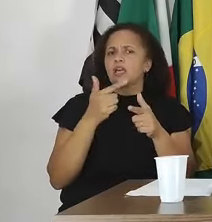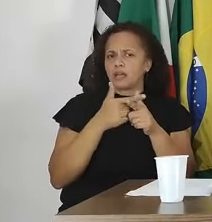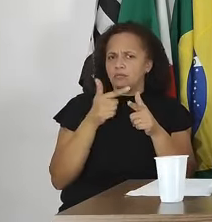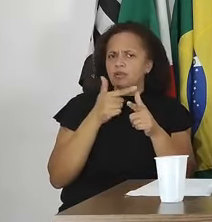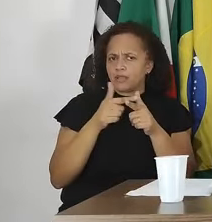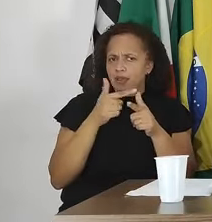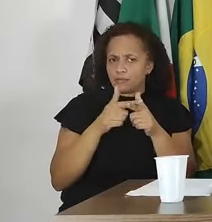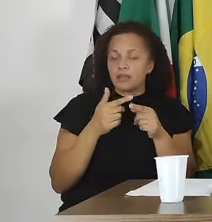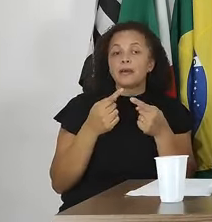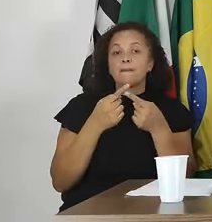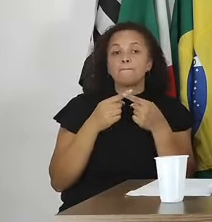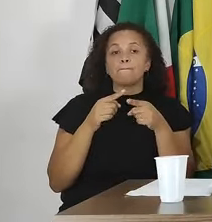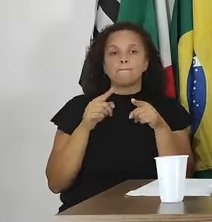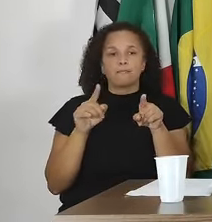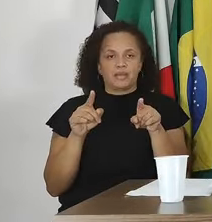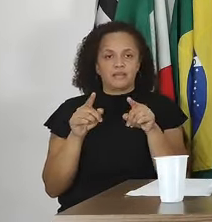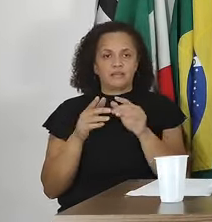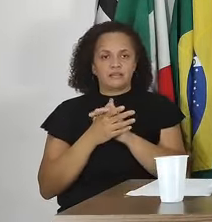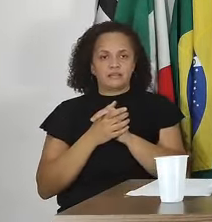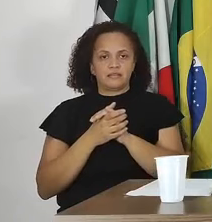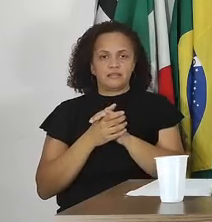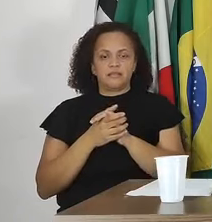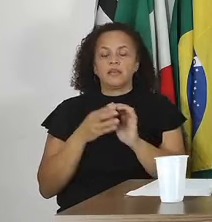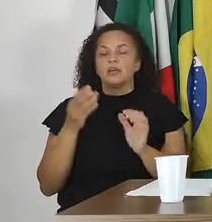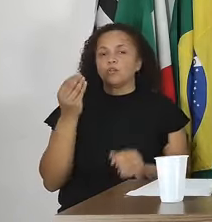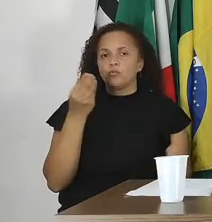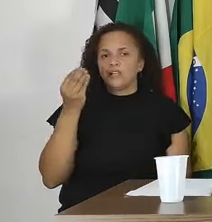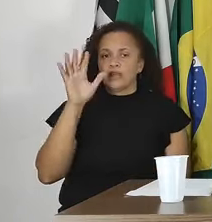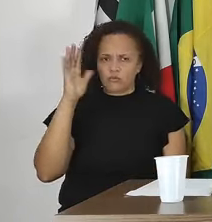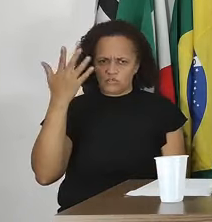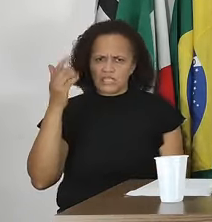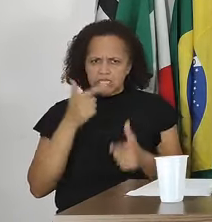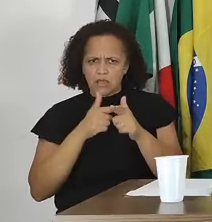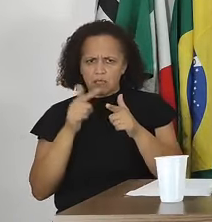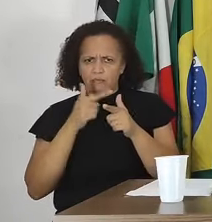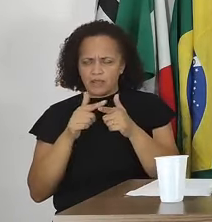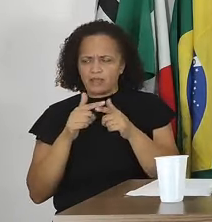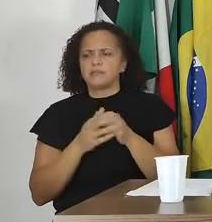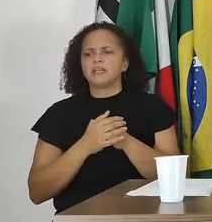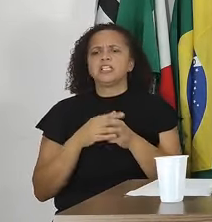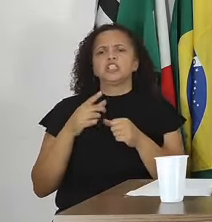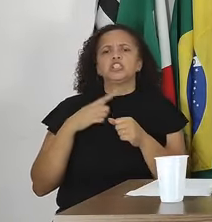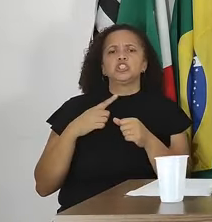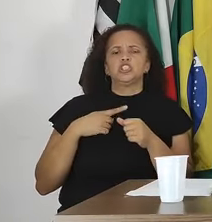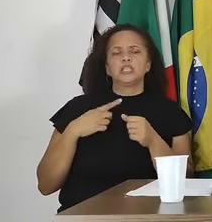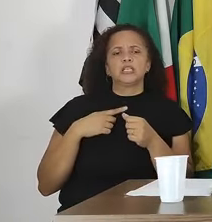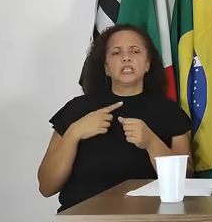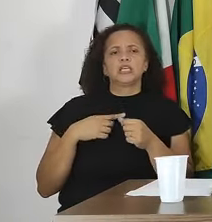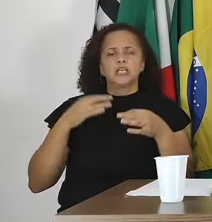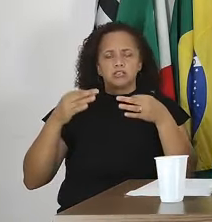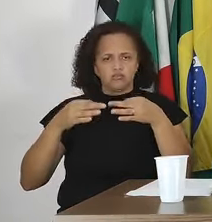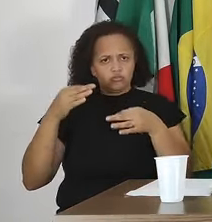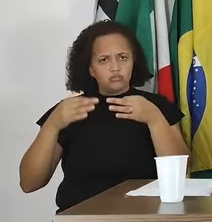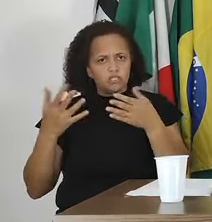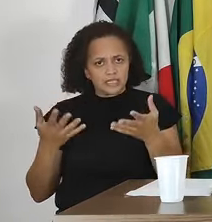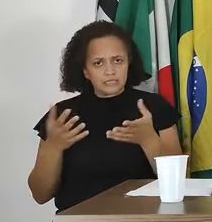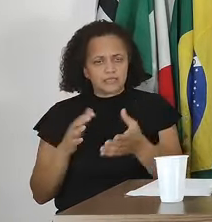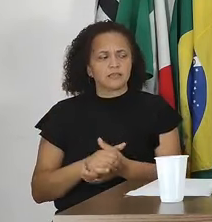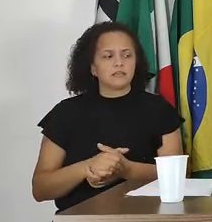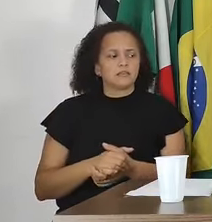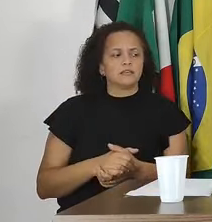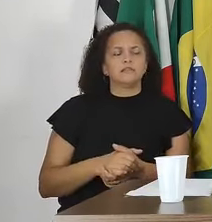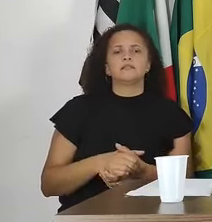ir para os tribunais, né? Não sabeis vós que haveis de julgar os anjos, quanto mais